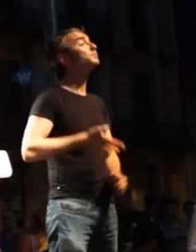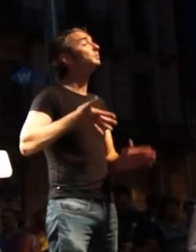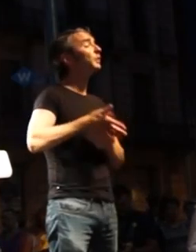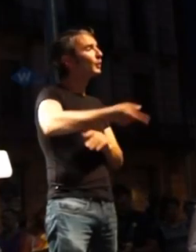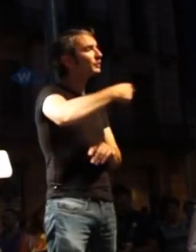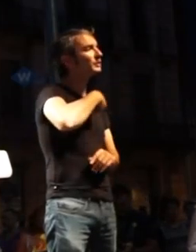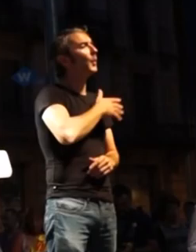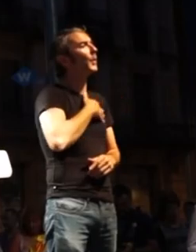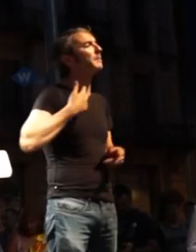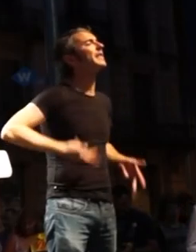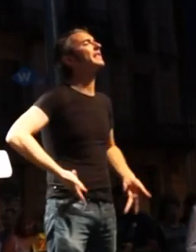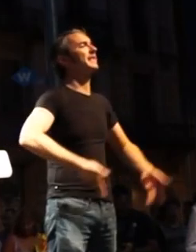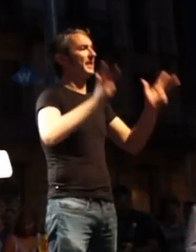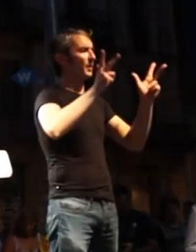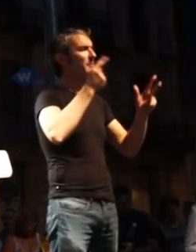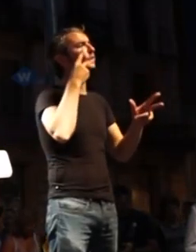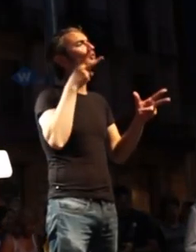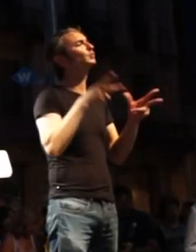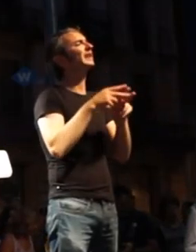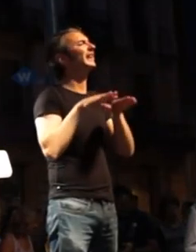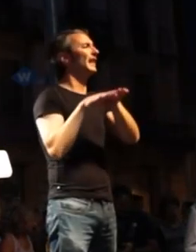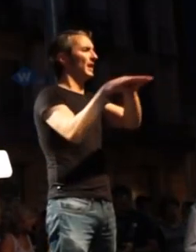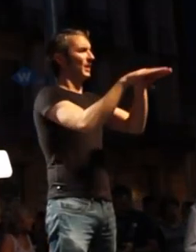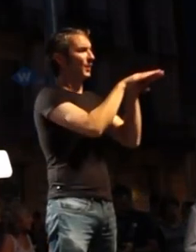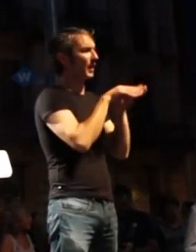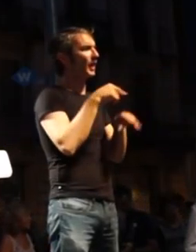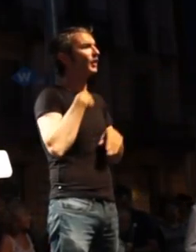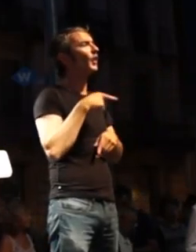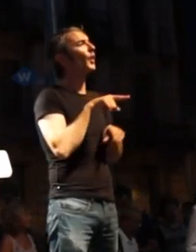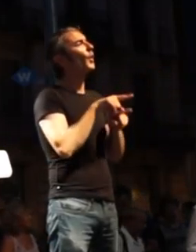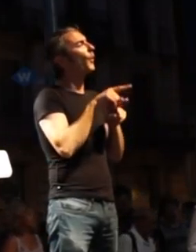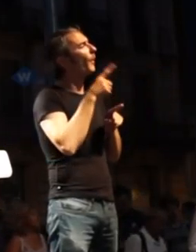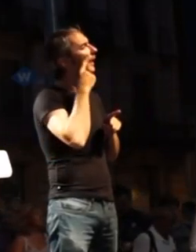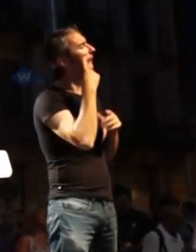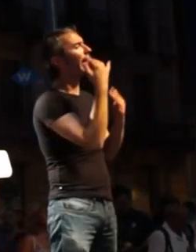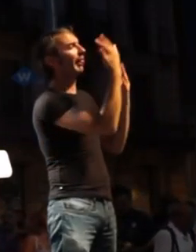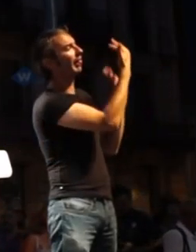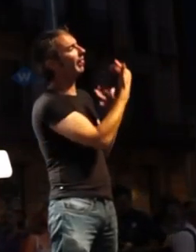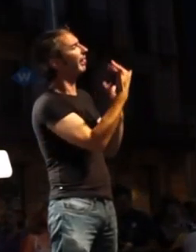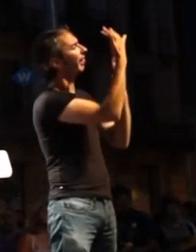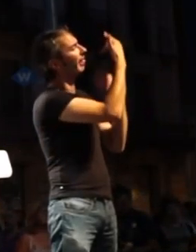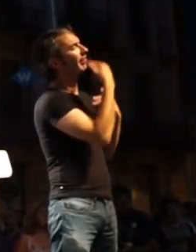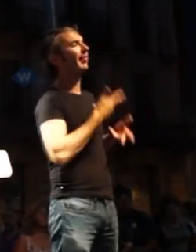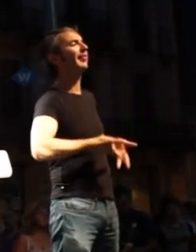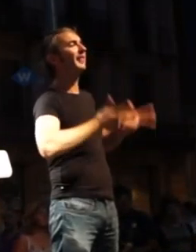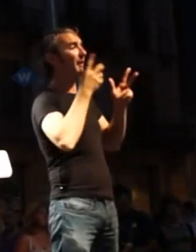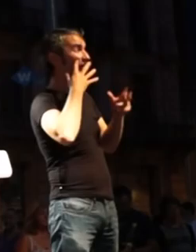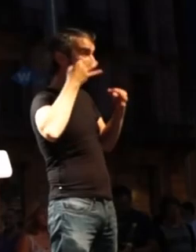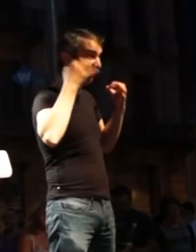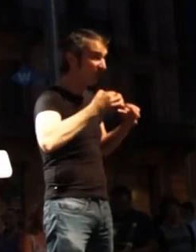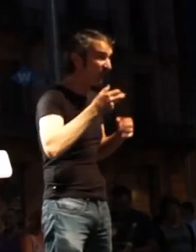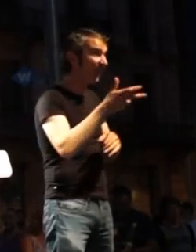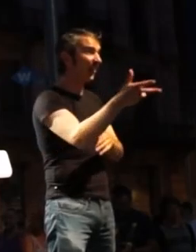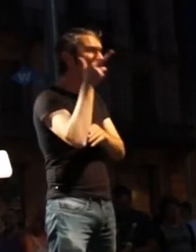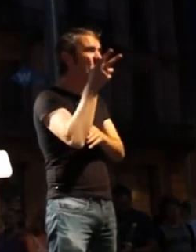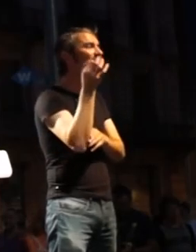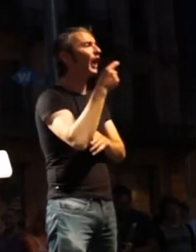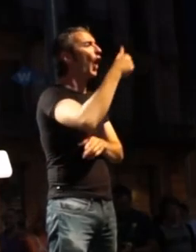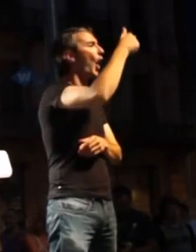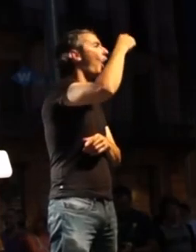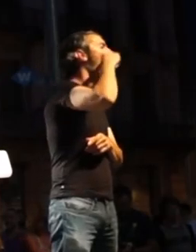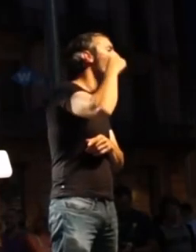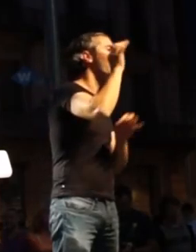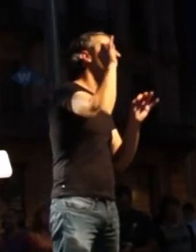Lliures, però volem ser lliures en una societat d'iguals. I no ens serveix una societat que ens venguin com a lliure quan en realitat el subjecte de dret segueix sent